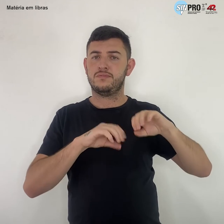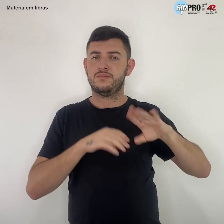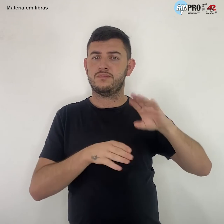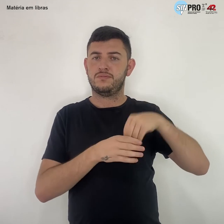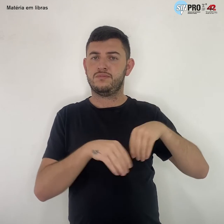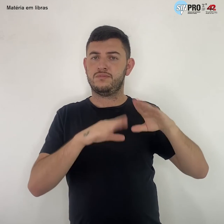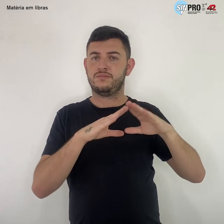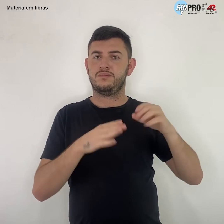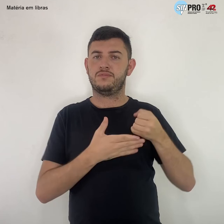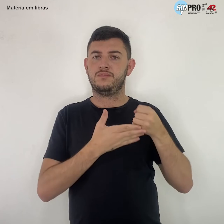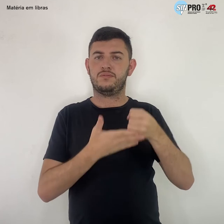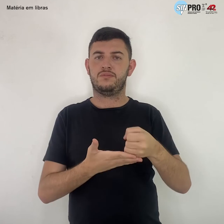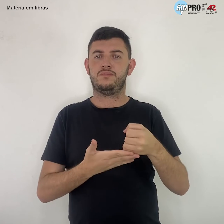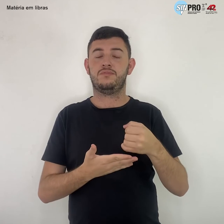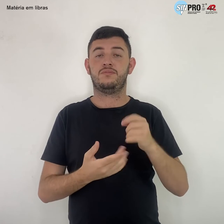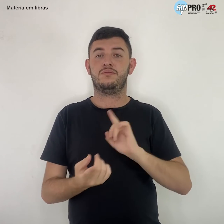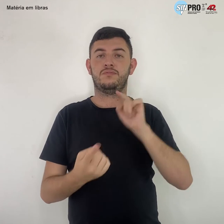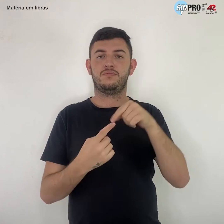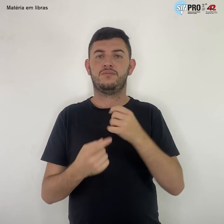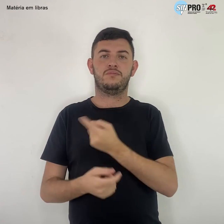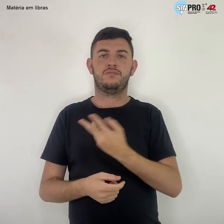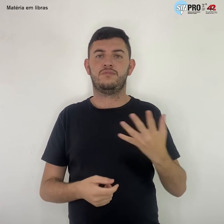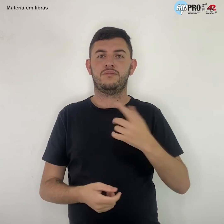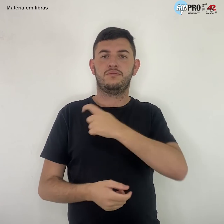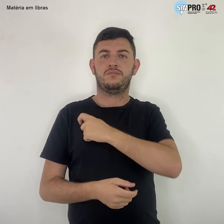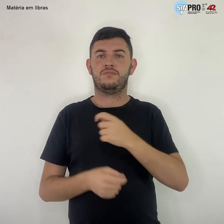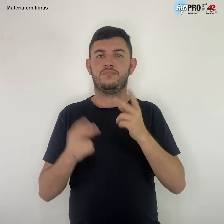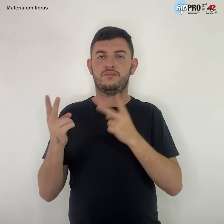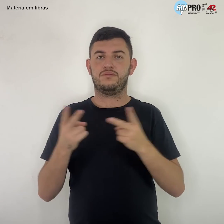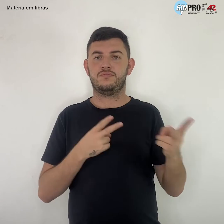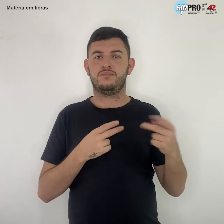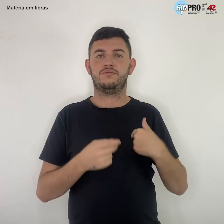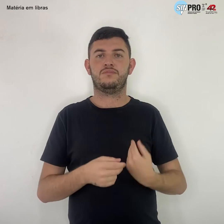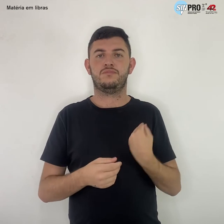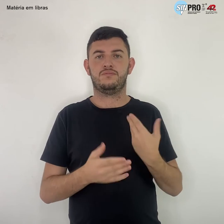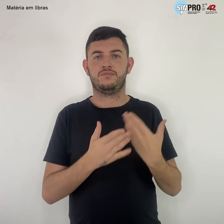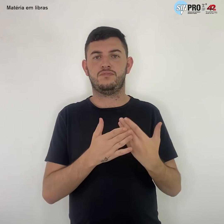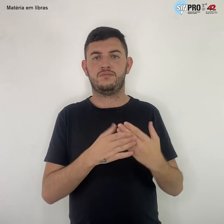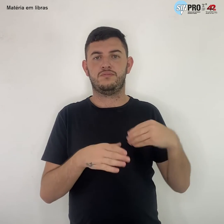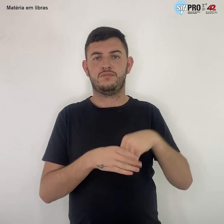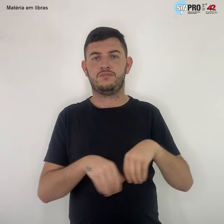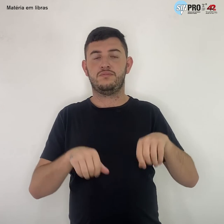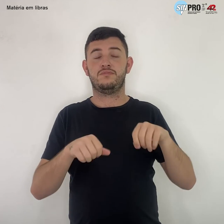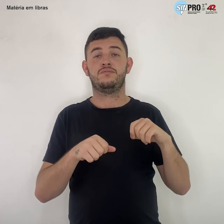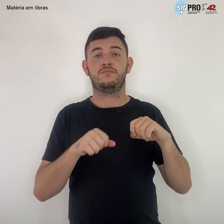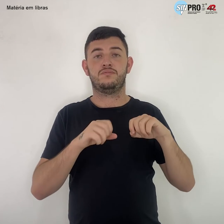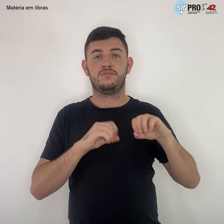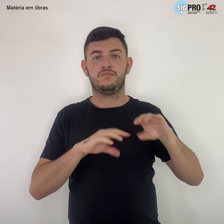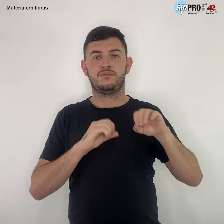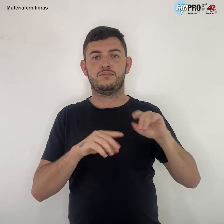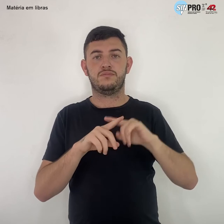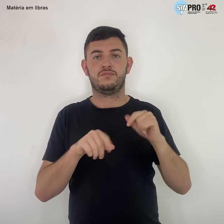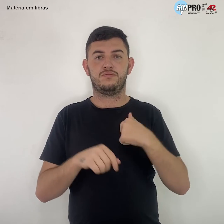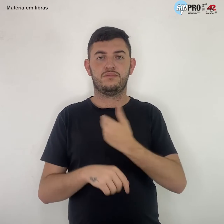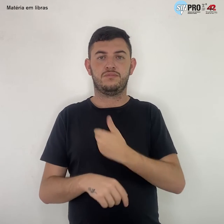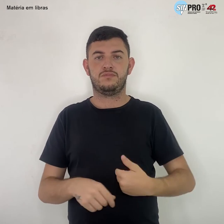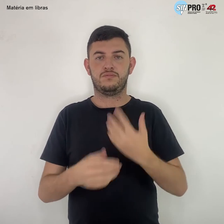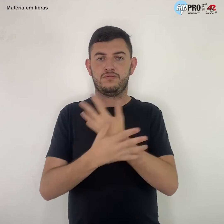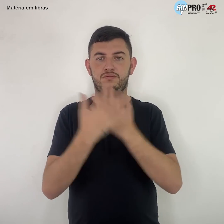estudantes continuem a sua jornada educacional. O governo esquece que uma grande